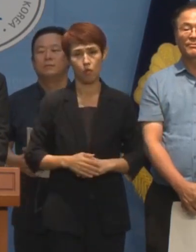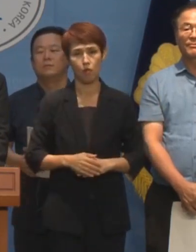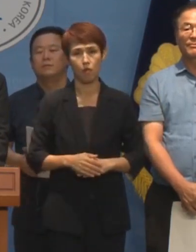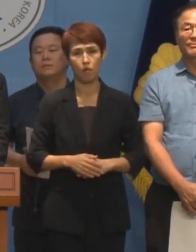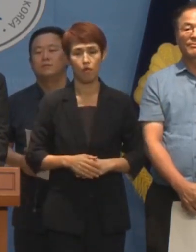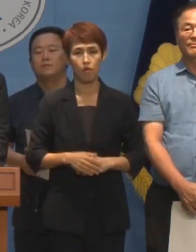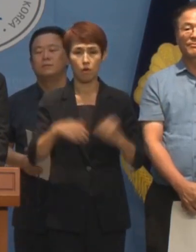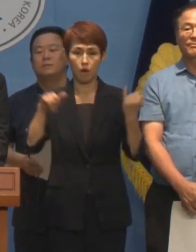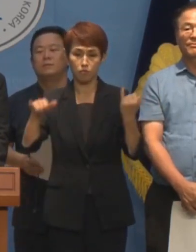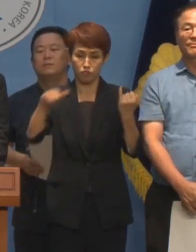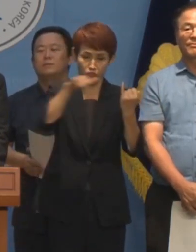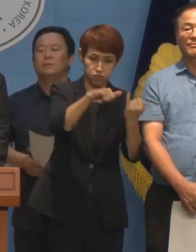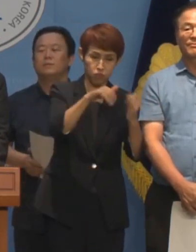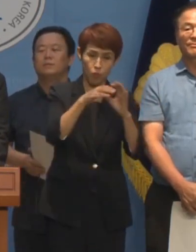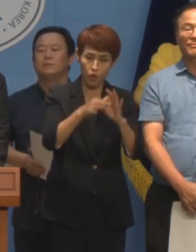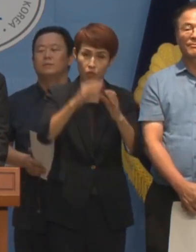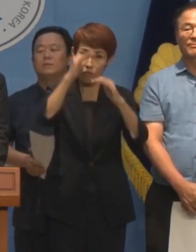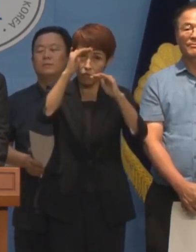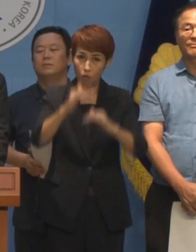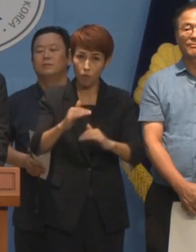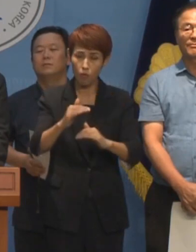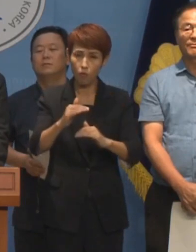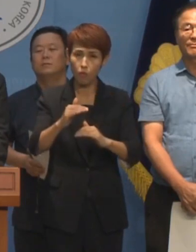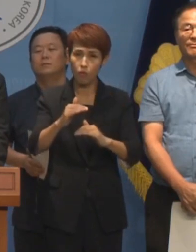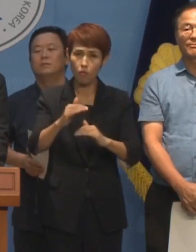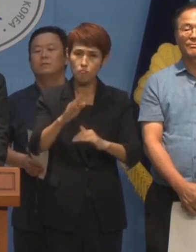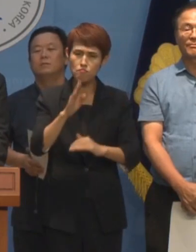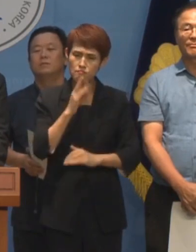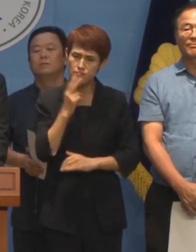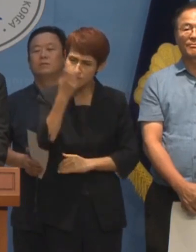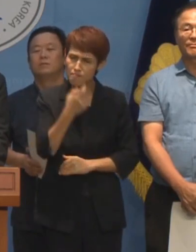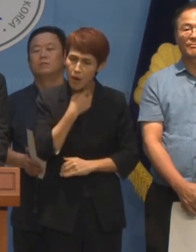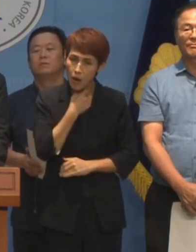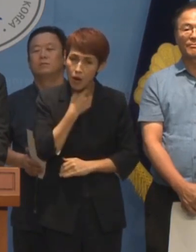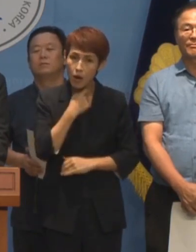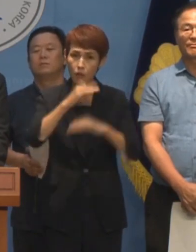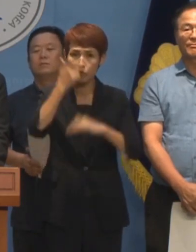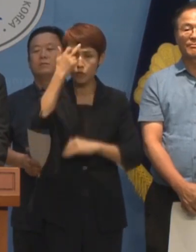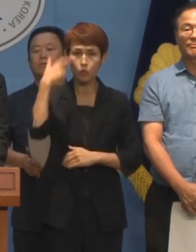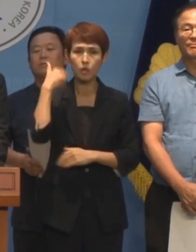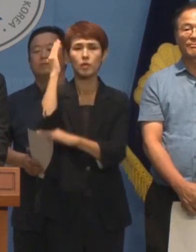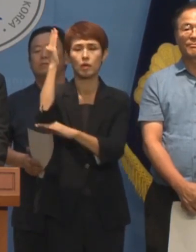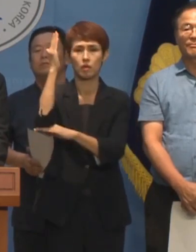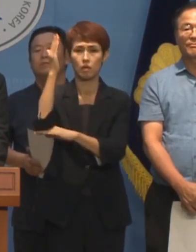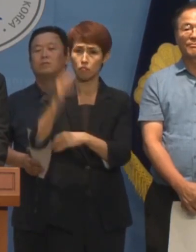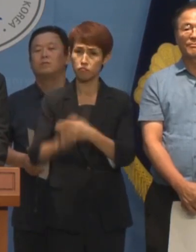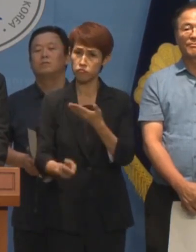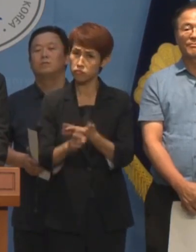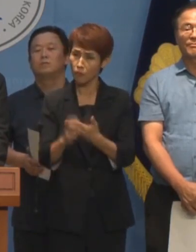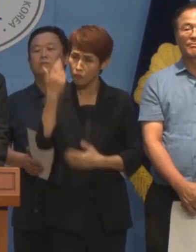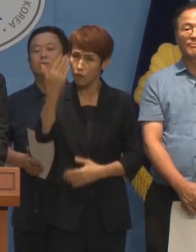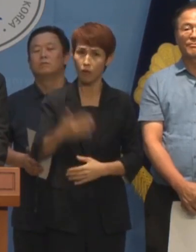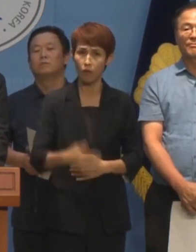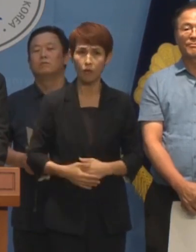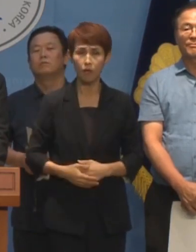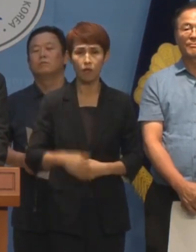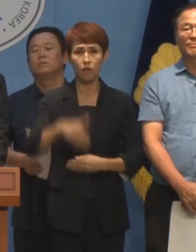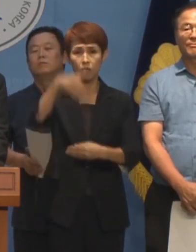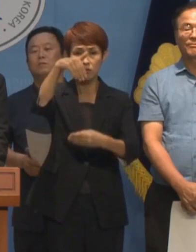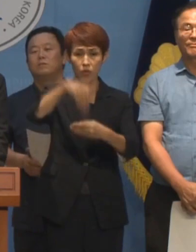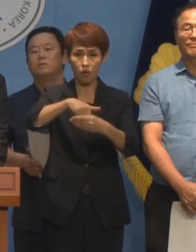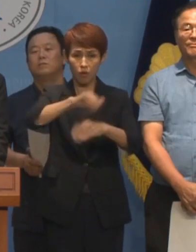알고자 했던 최재형 목사님의 그 이야기가 어떻게 불법적 사건이 되고 어떻게 선거 개입이 되고